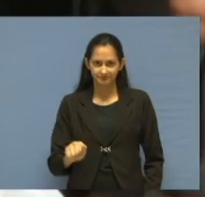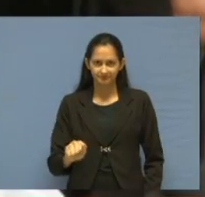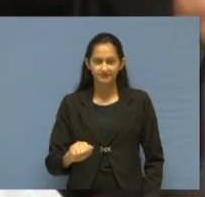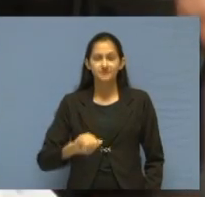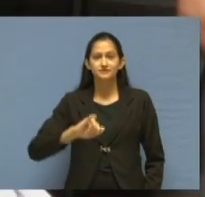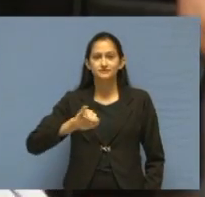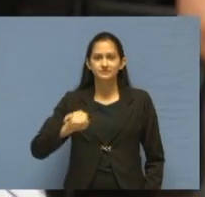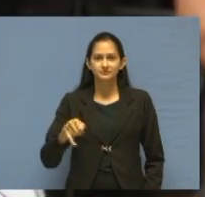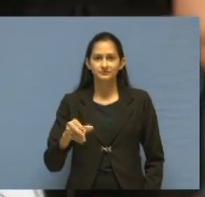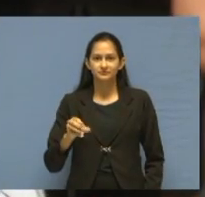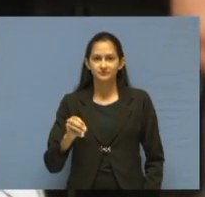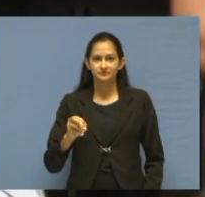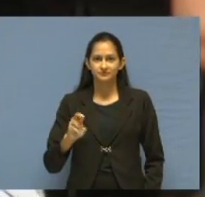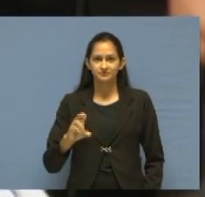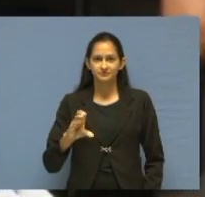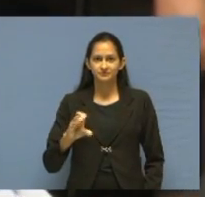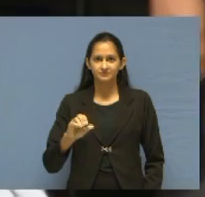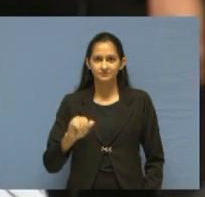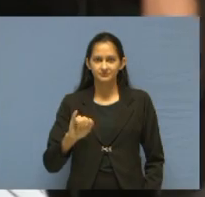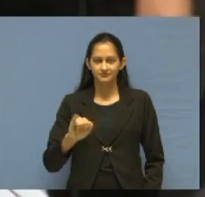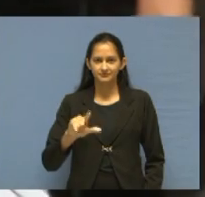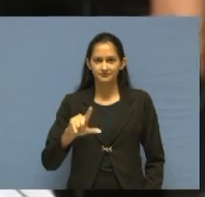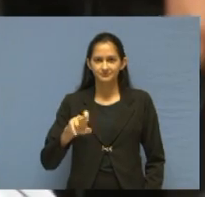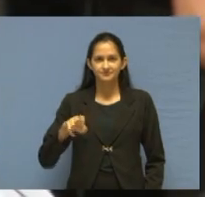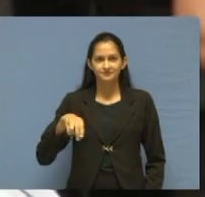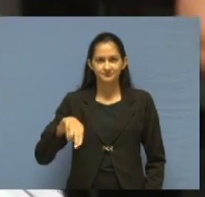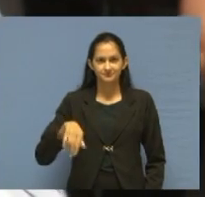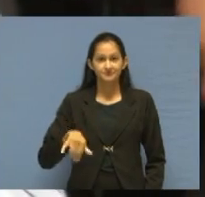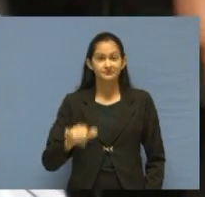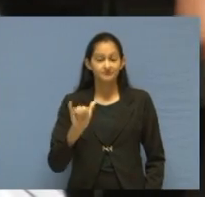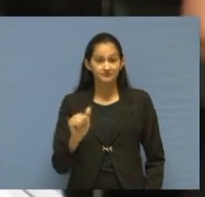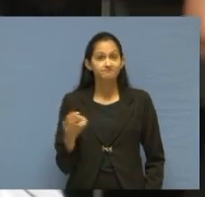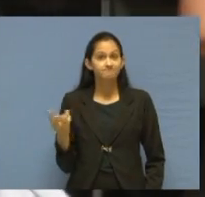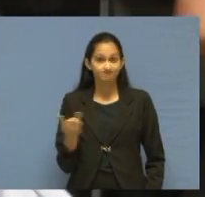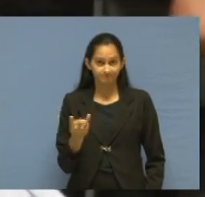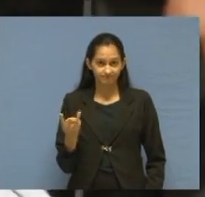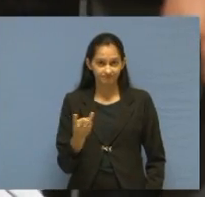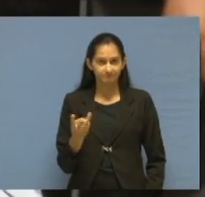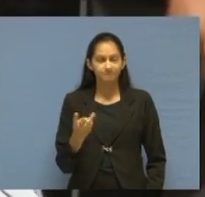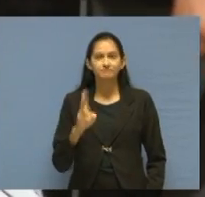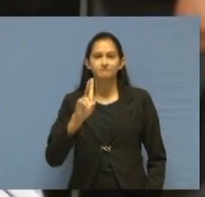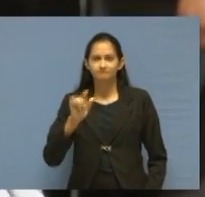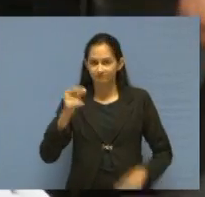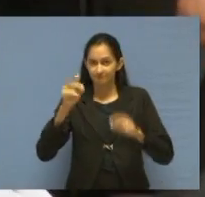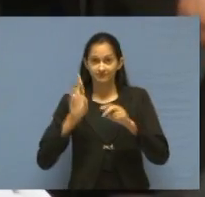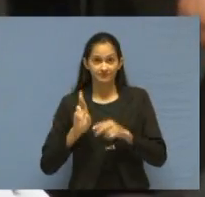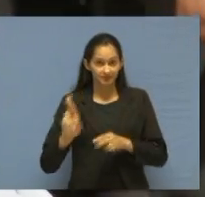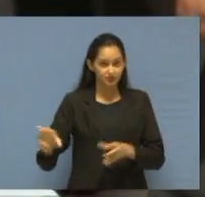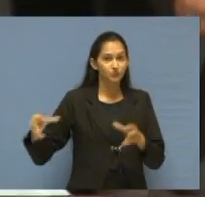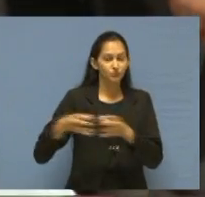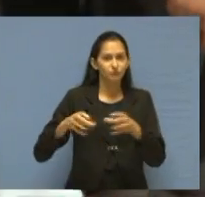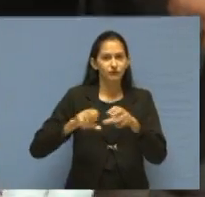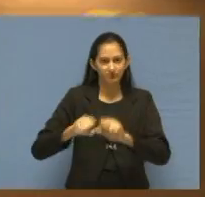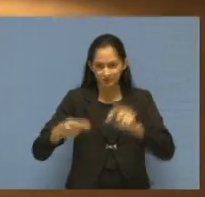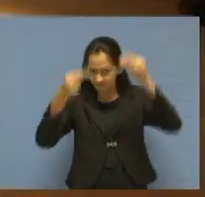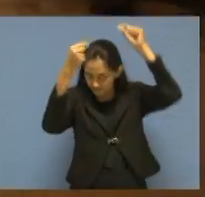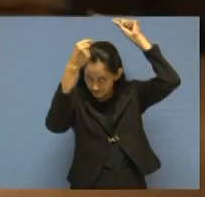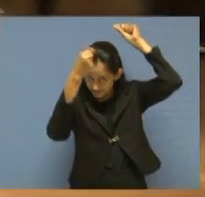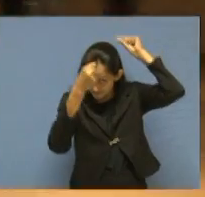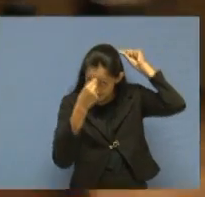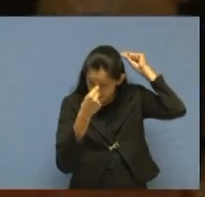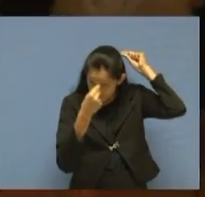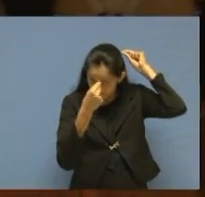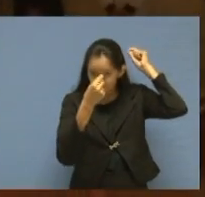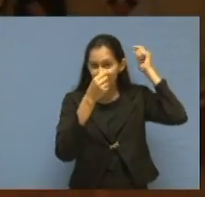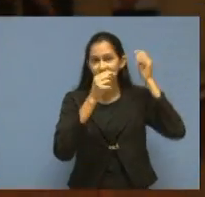e Joecilene Batista de Almeida para, em nome das turmas, receberem a outorga de grau.